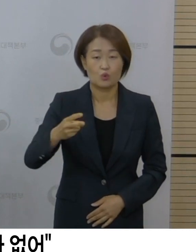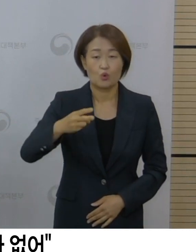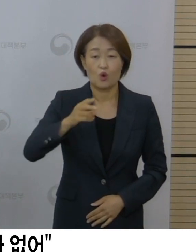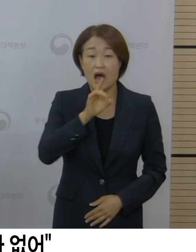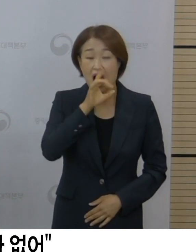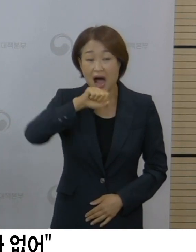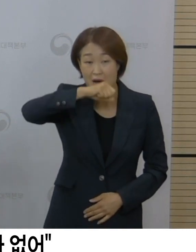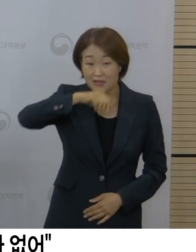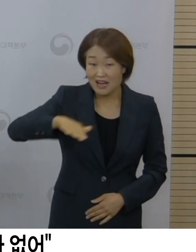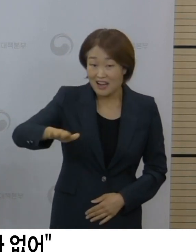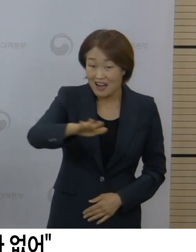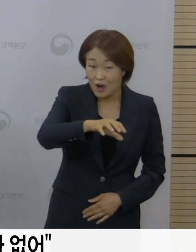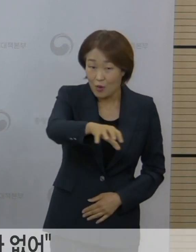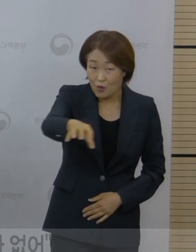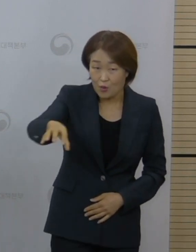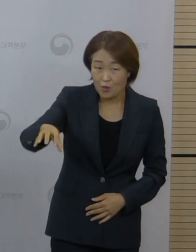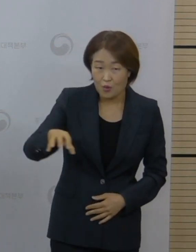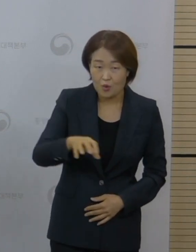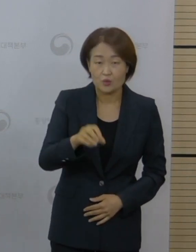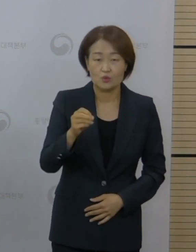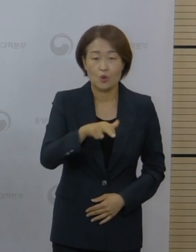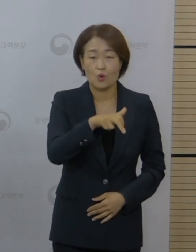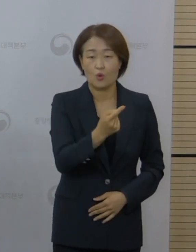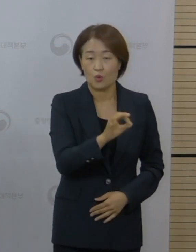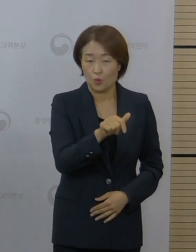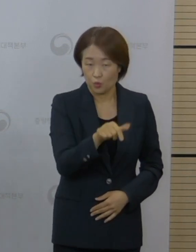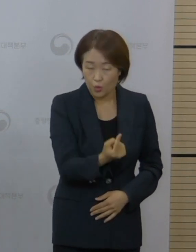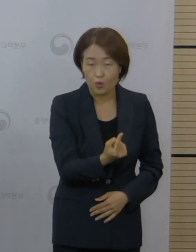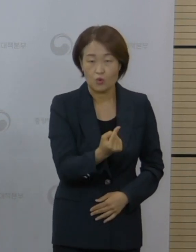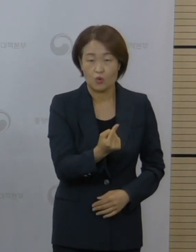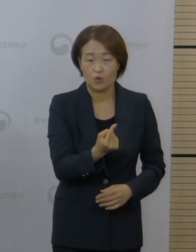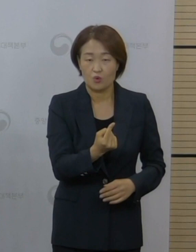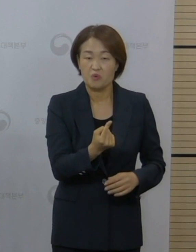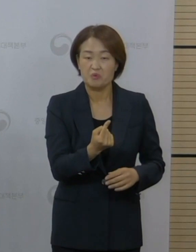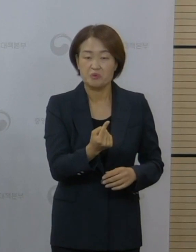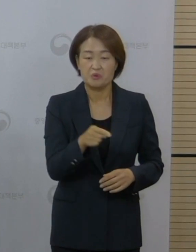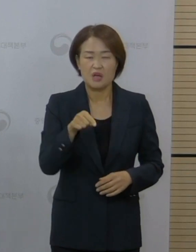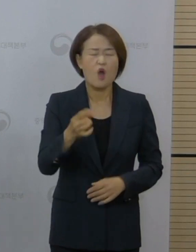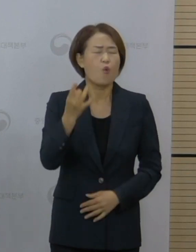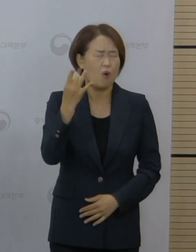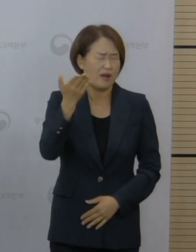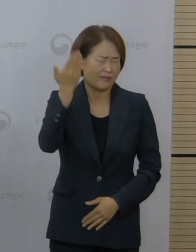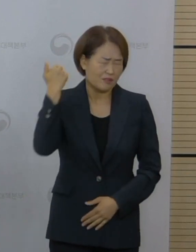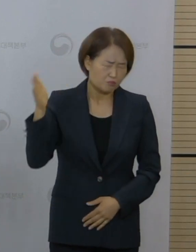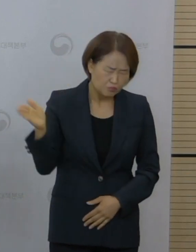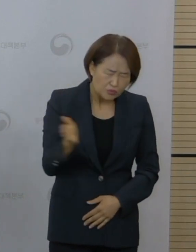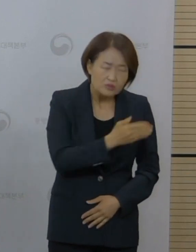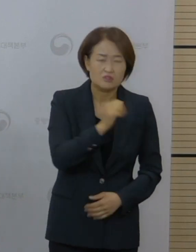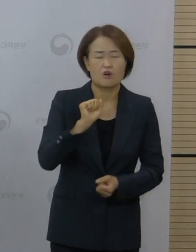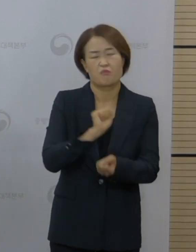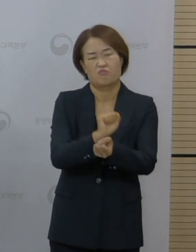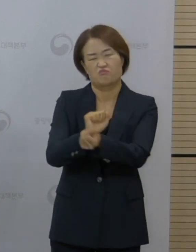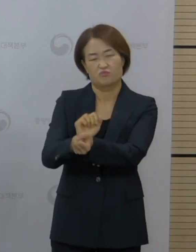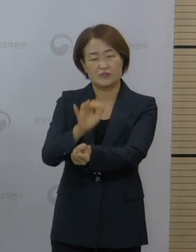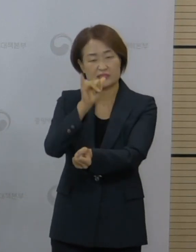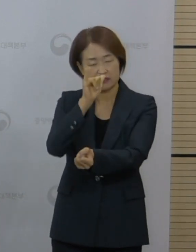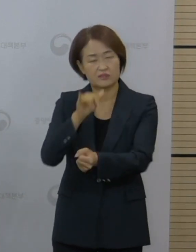등 중앙아프리카와 서아프리카 일부 국가의 풍토병으로 알려져 있는